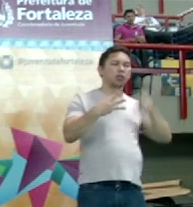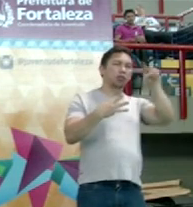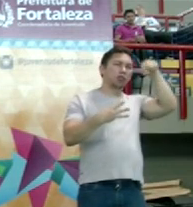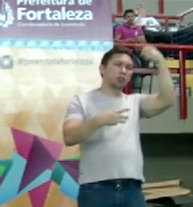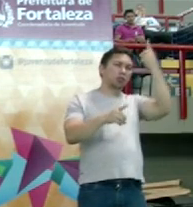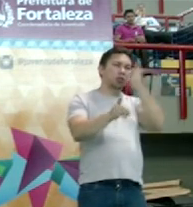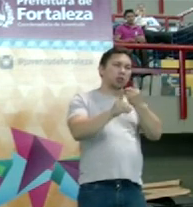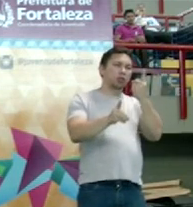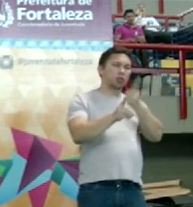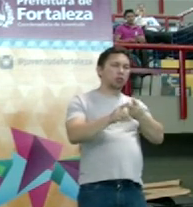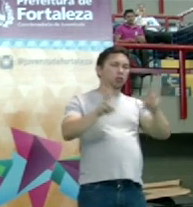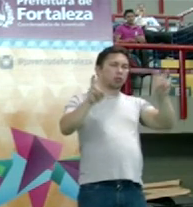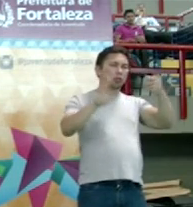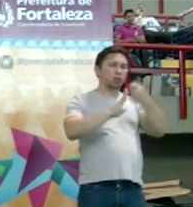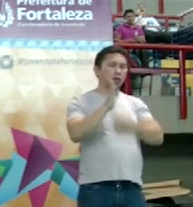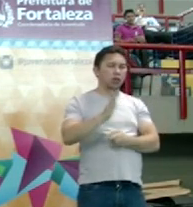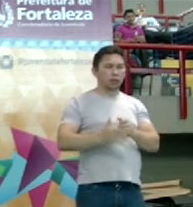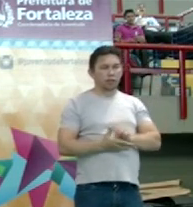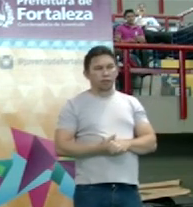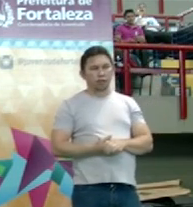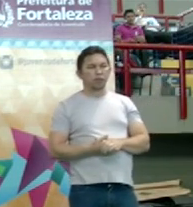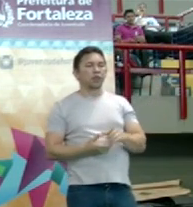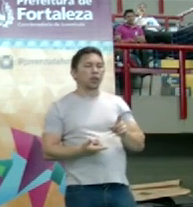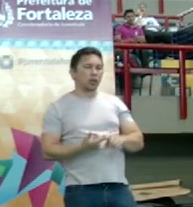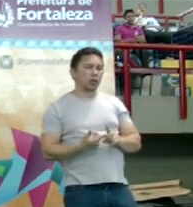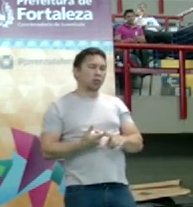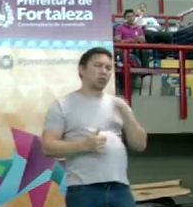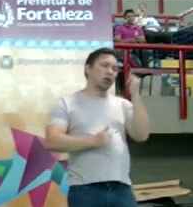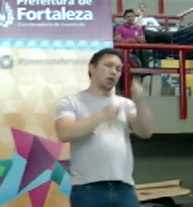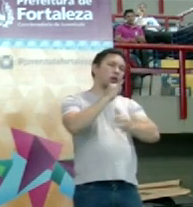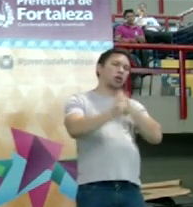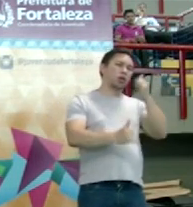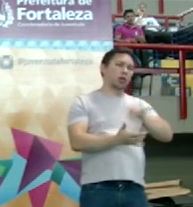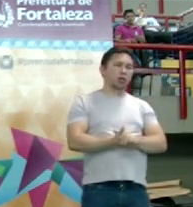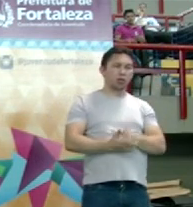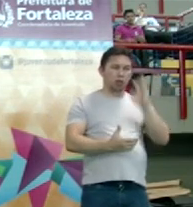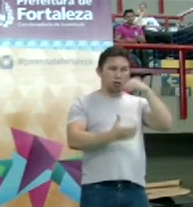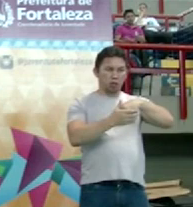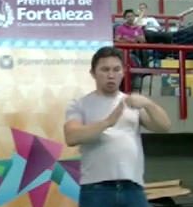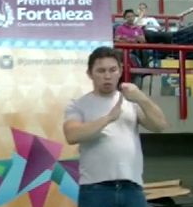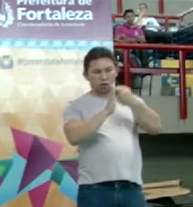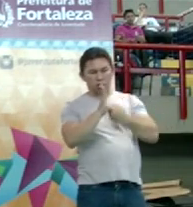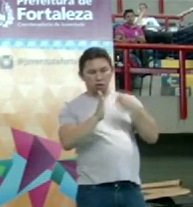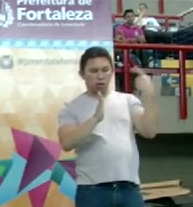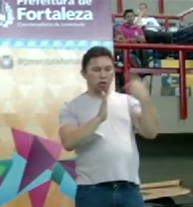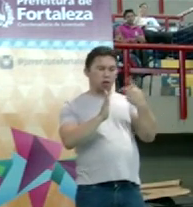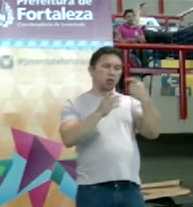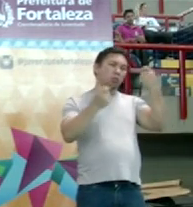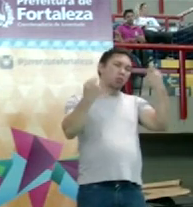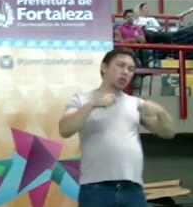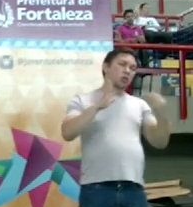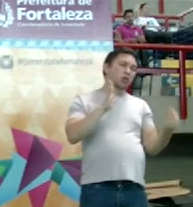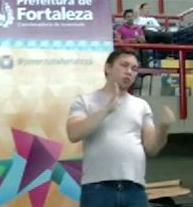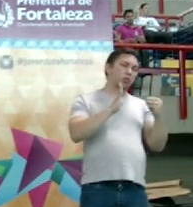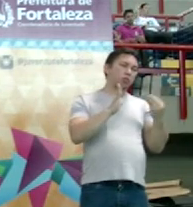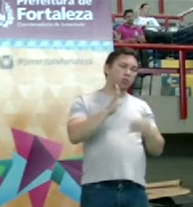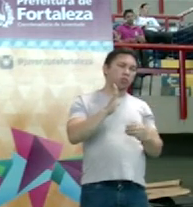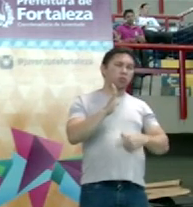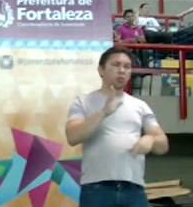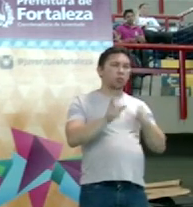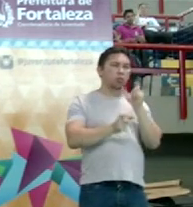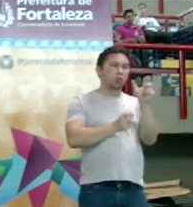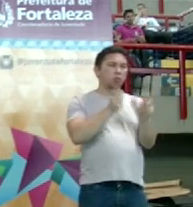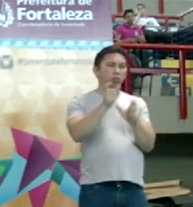nosso próximo encontro sobre isso. Outra informação, na redação é preciso colocar palavras